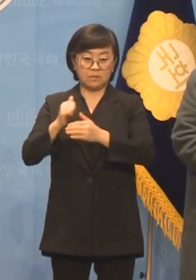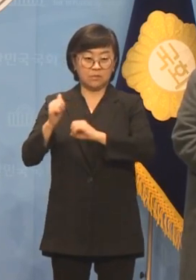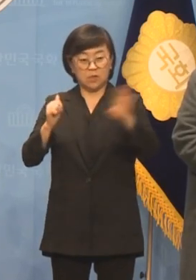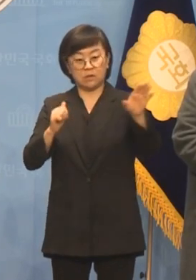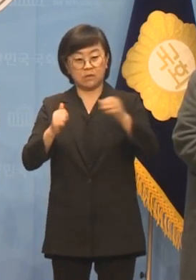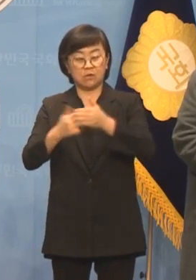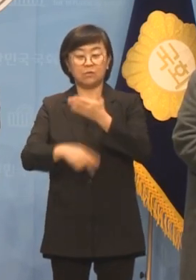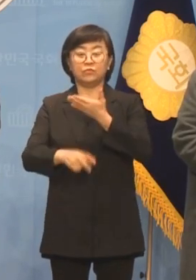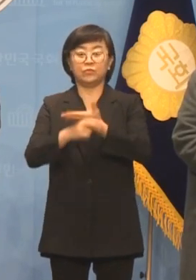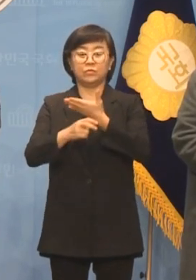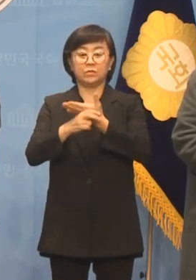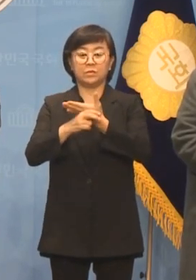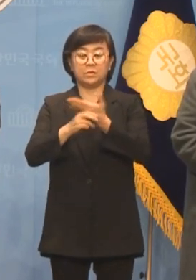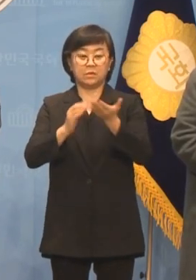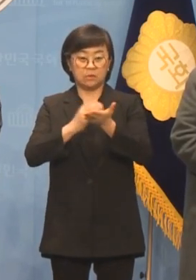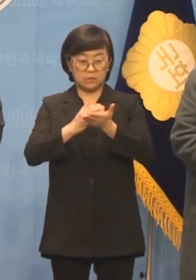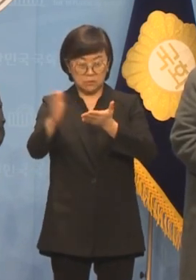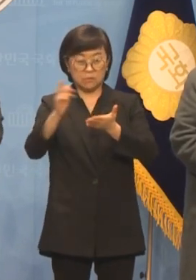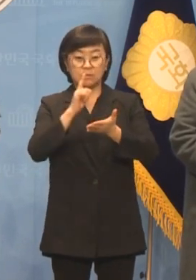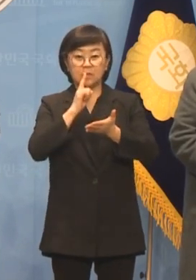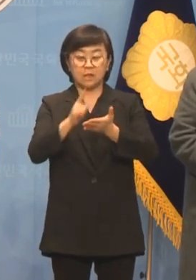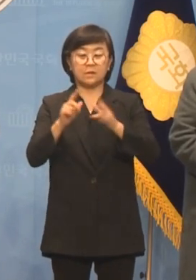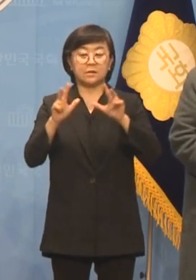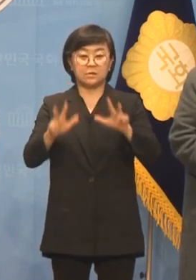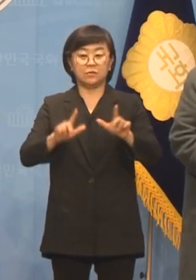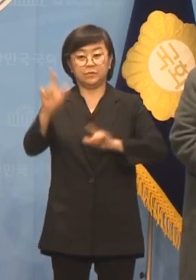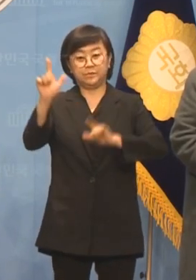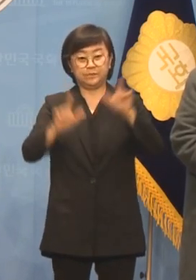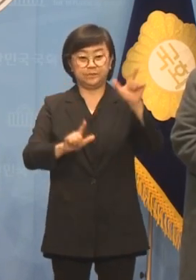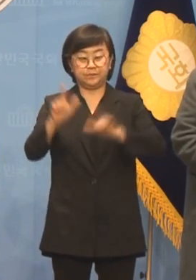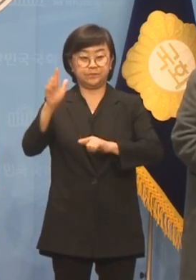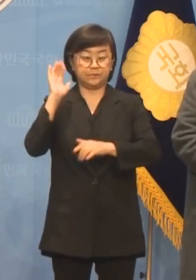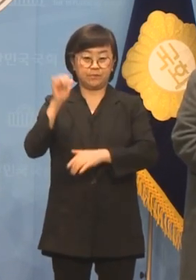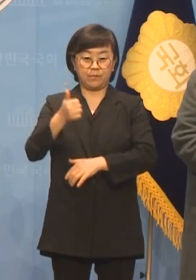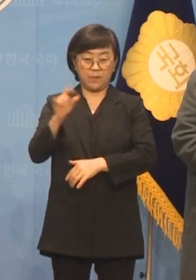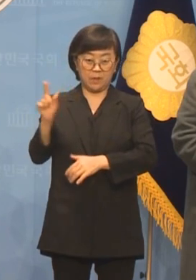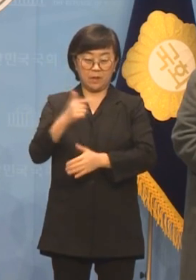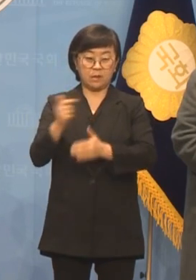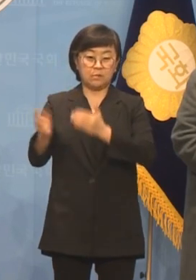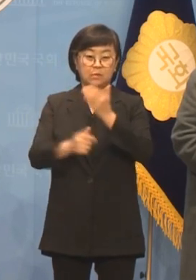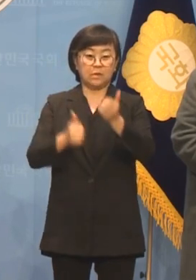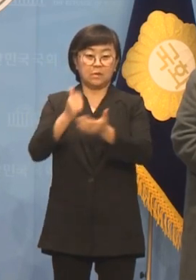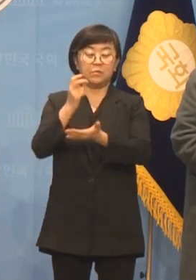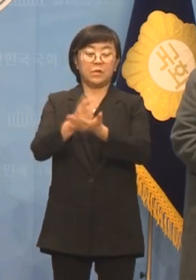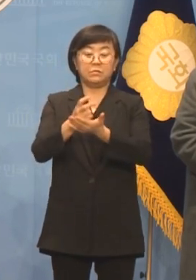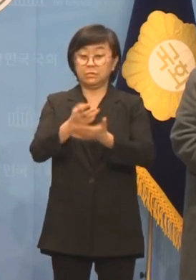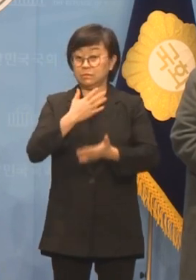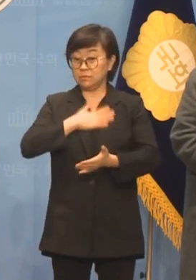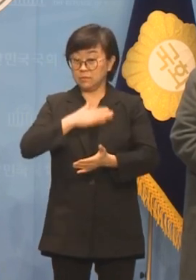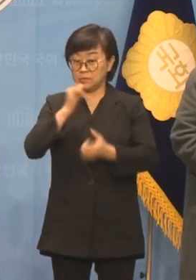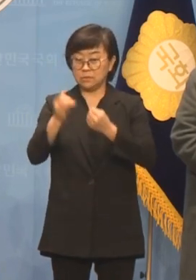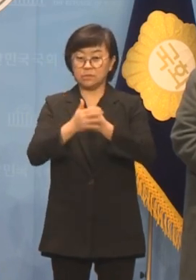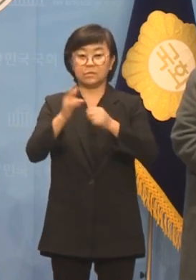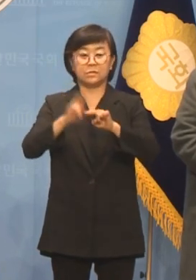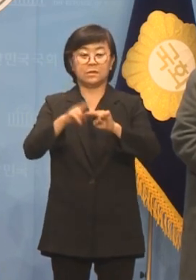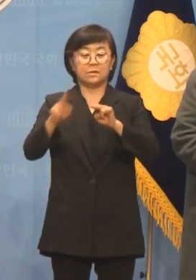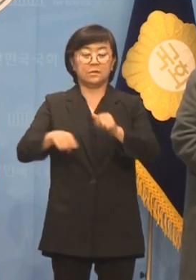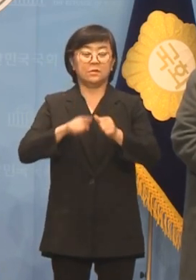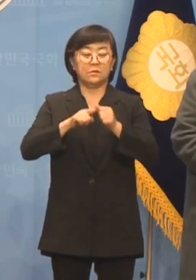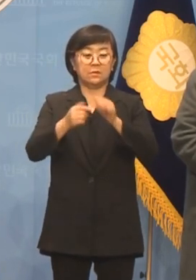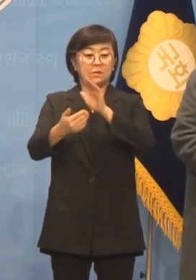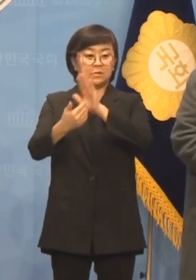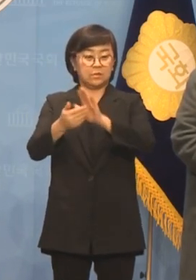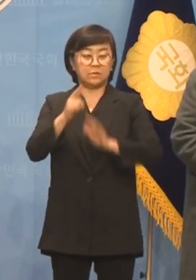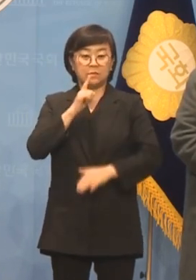토사구팽하려고 불법적으로 내쫓으려고 하는 게 지금의 모양새입니다. 한동훈 비대위원장은 법률 잘 알겠죠. 사퇴 요구를